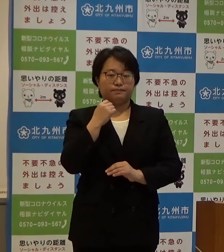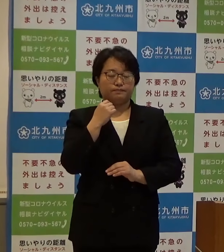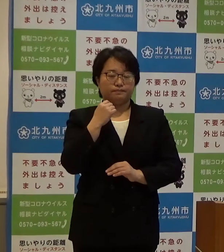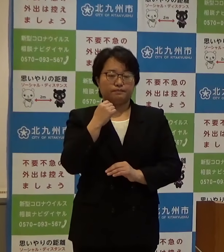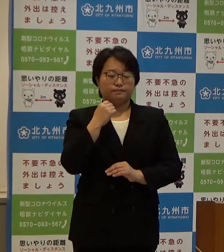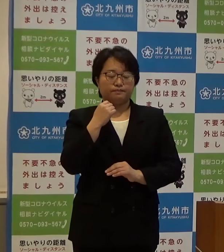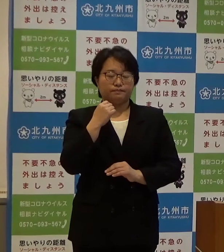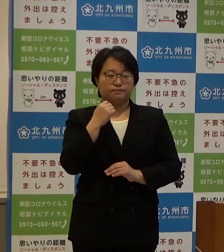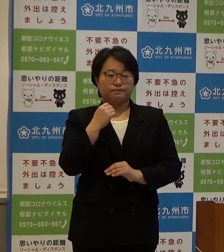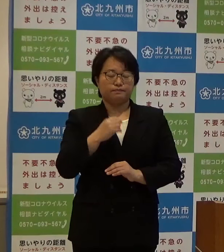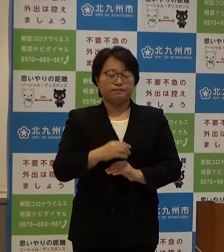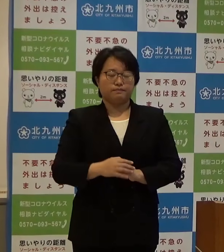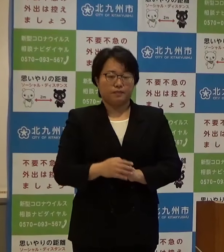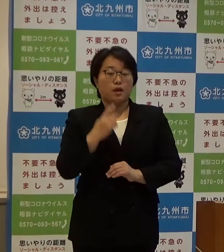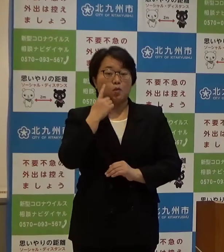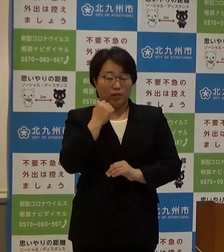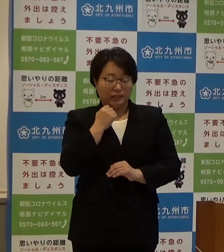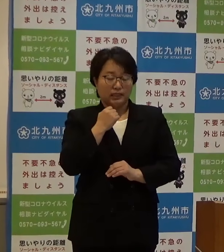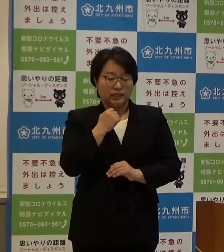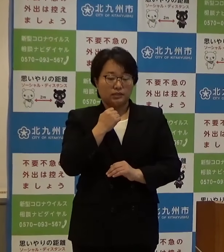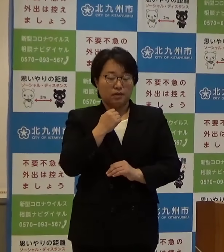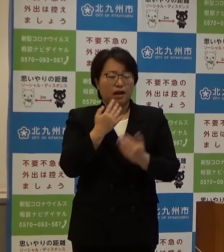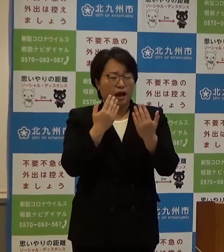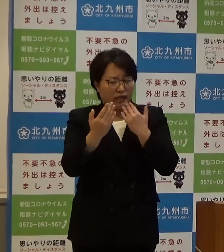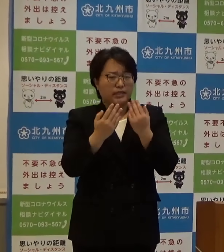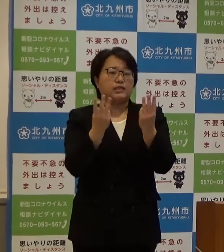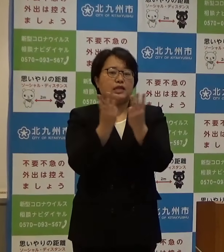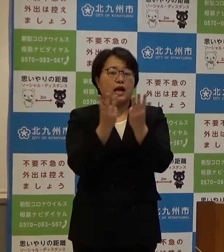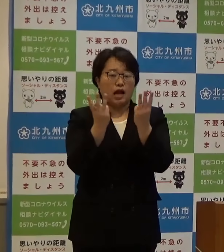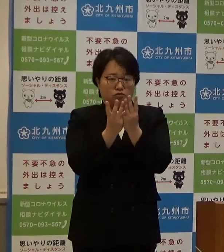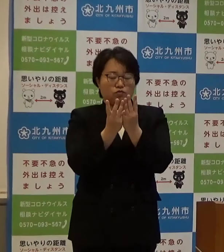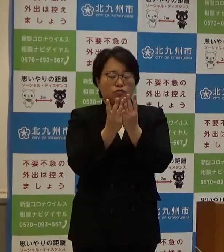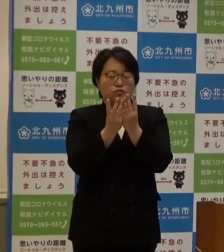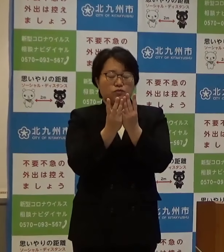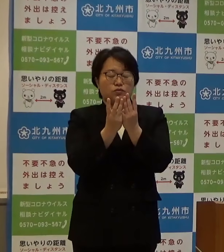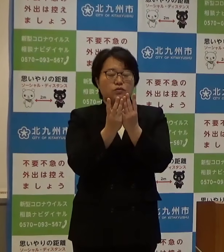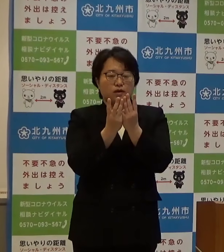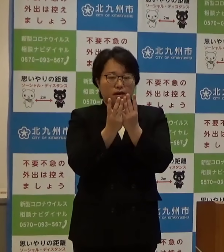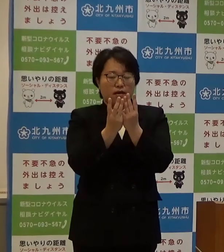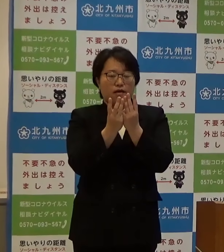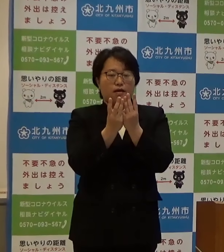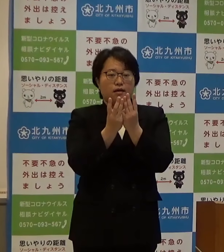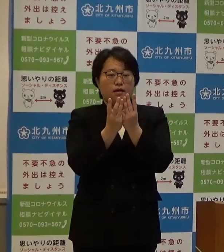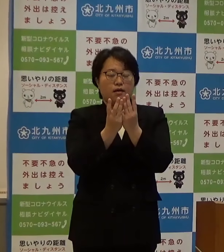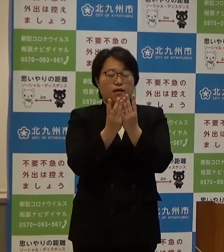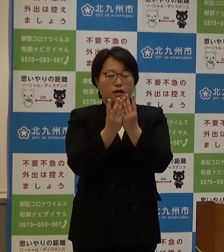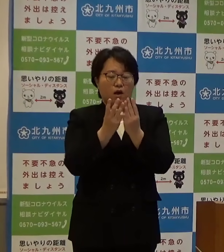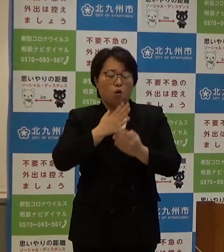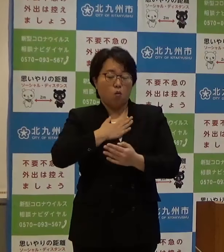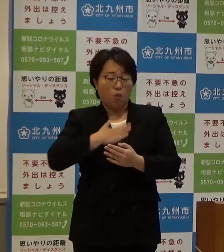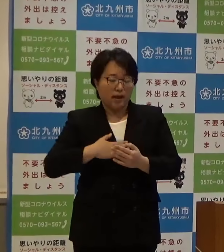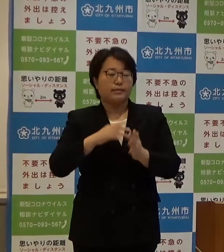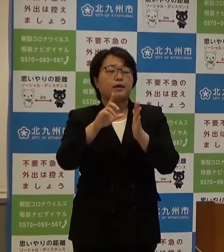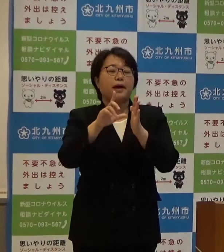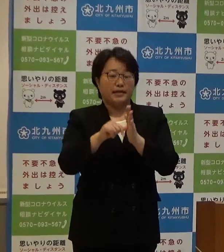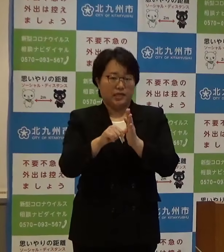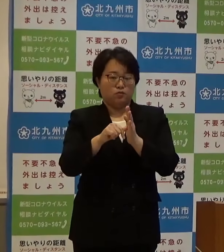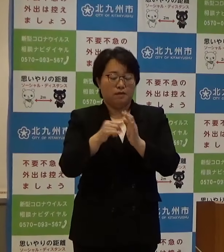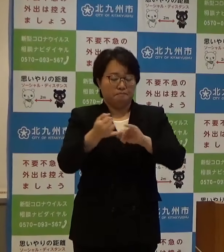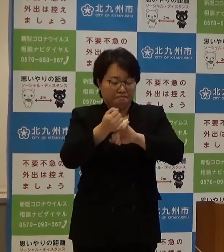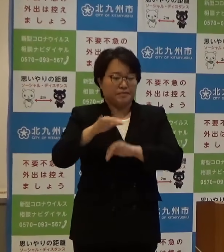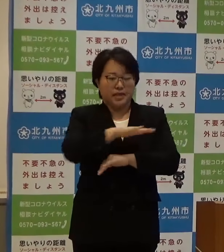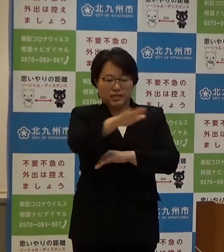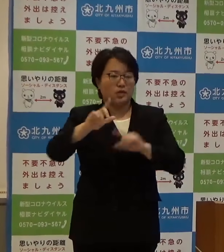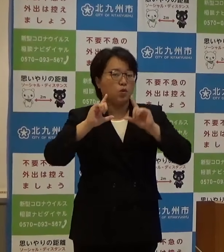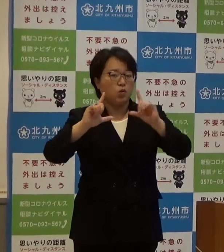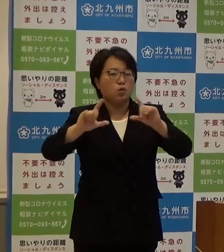一つの数字といいますか、もしそれが分かるようでしたら、また改めてお知ら